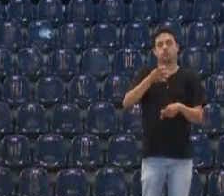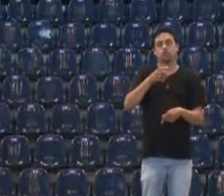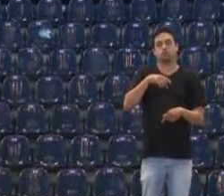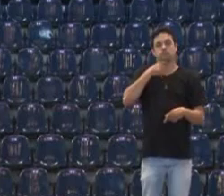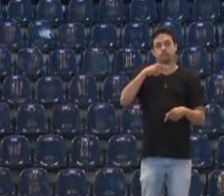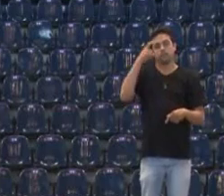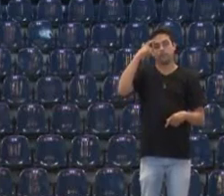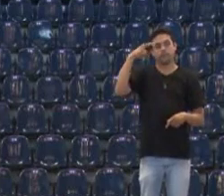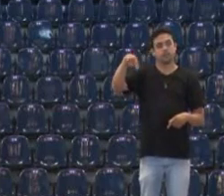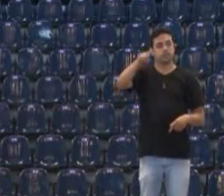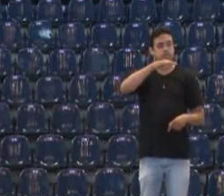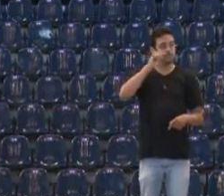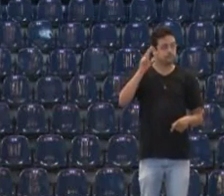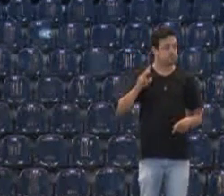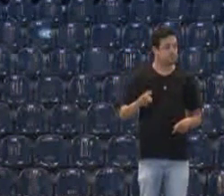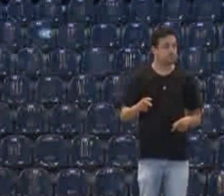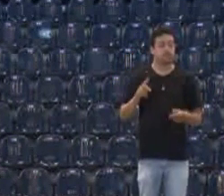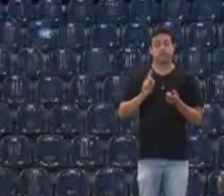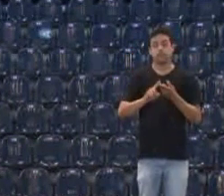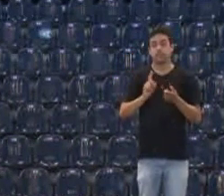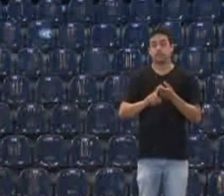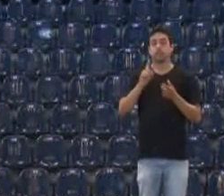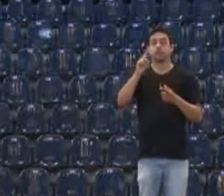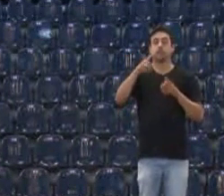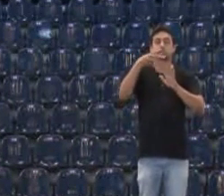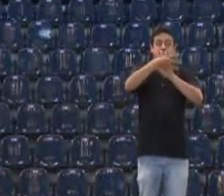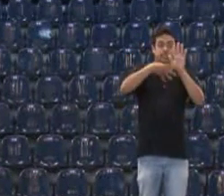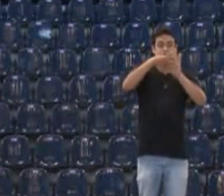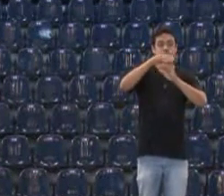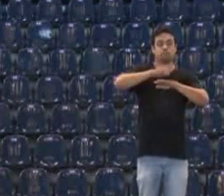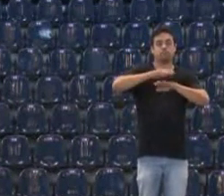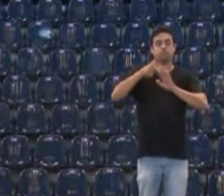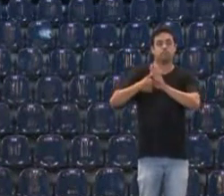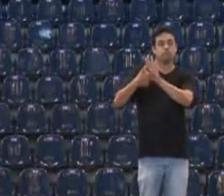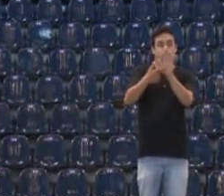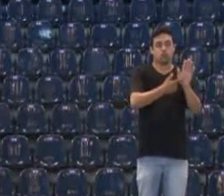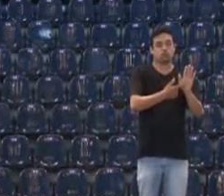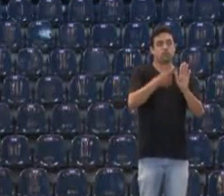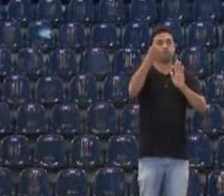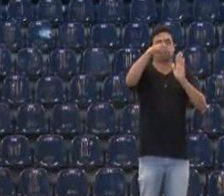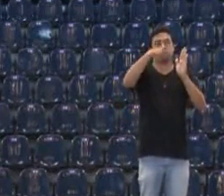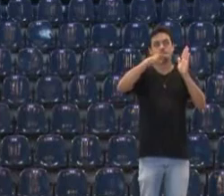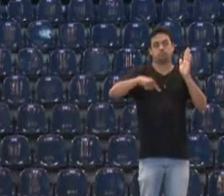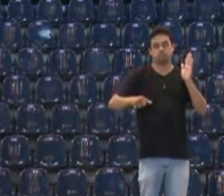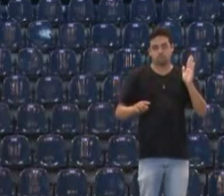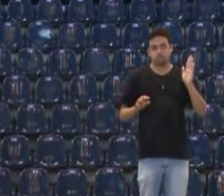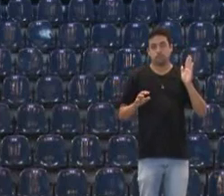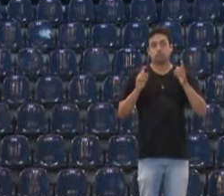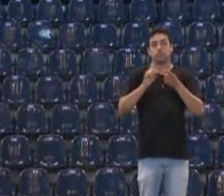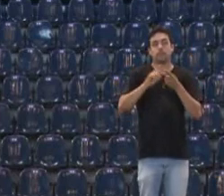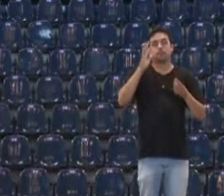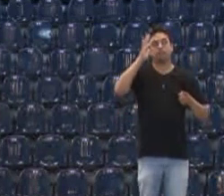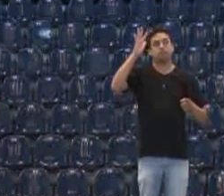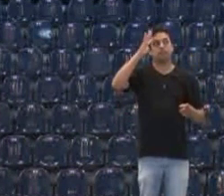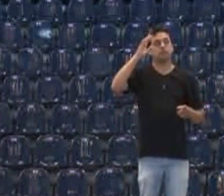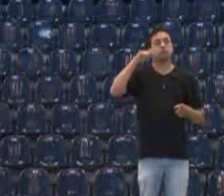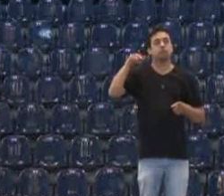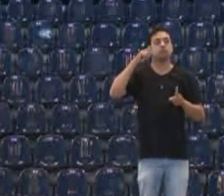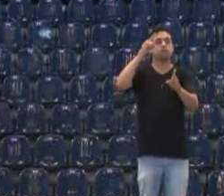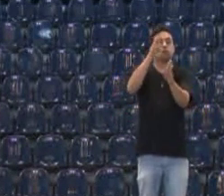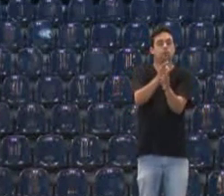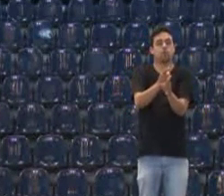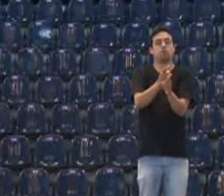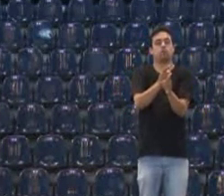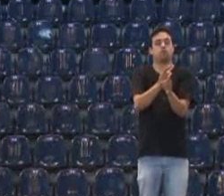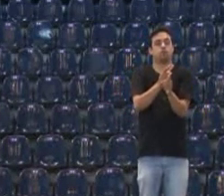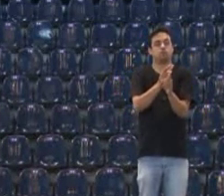Então pense nisso, tá certo? O seu texto vai representar você diante do corretor. Imagine que você vai para o encontro, primeiro encontro